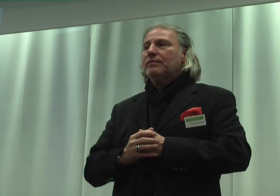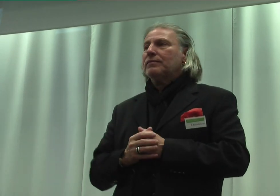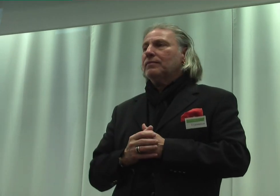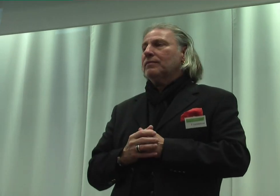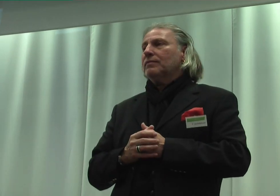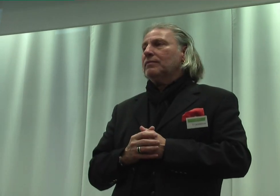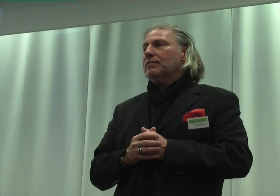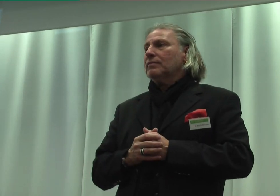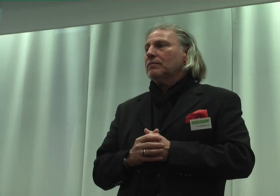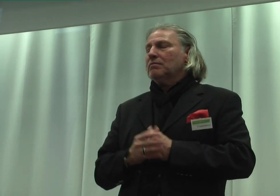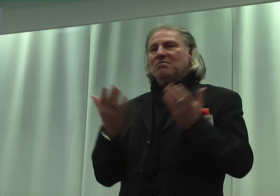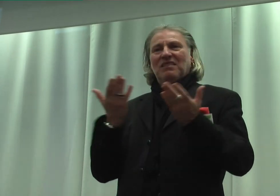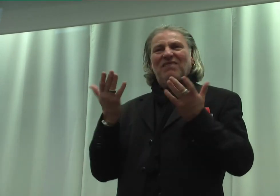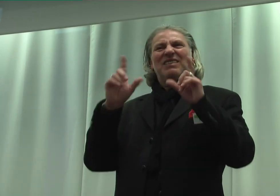Was bedeutet Inklusion?